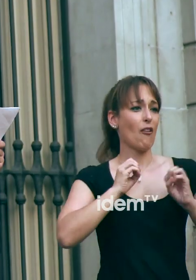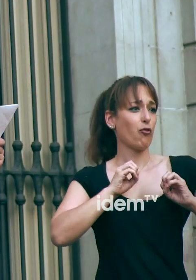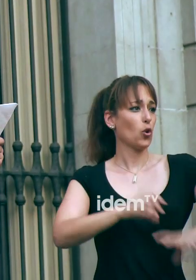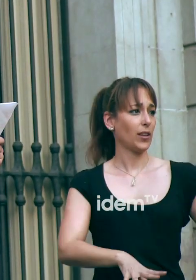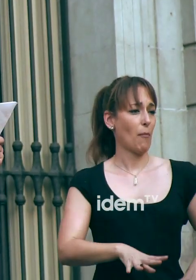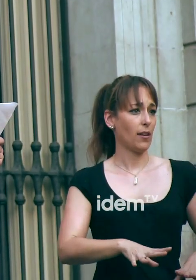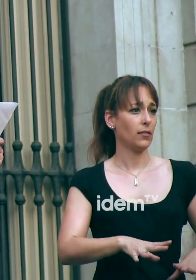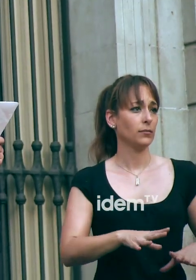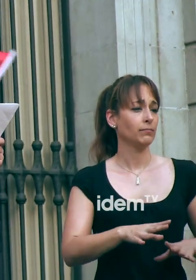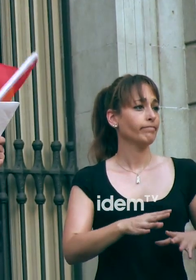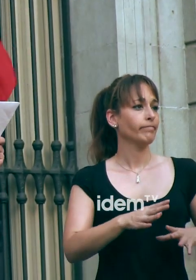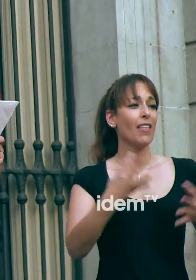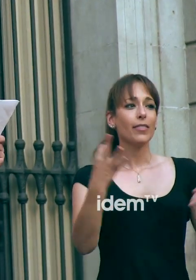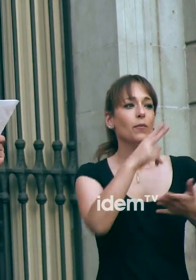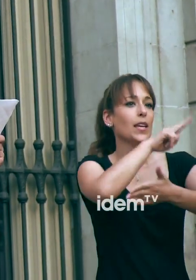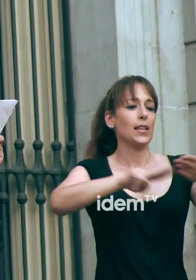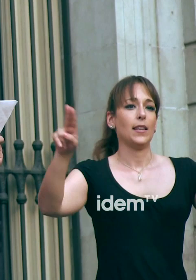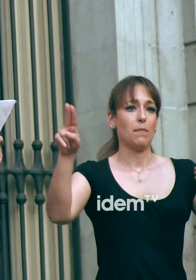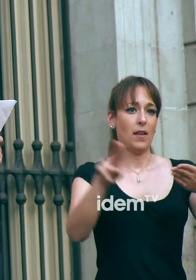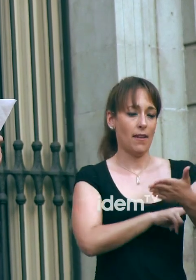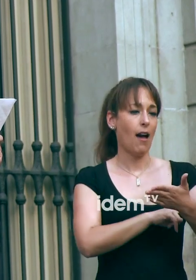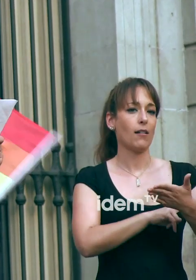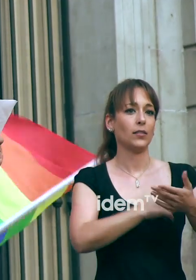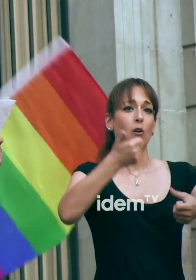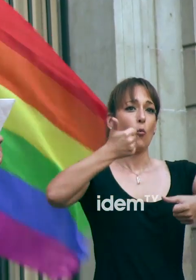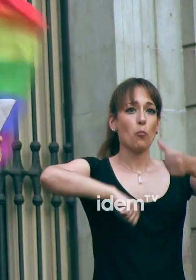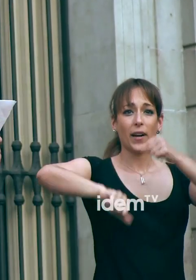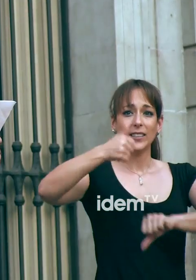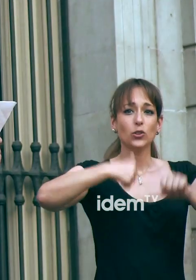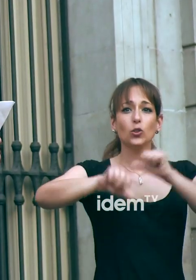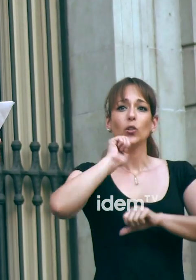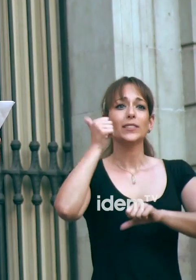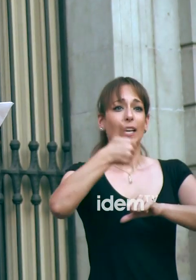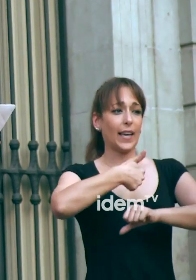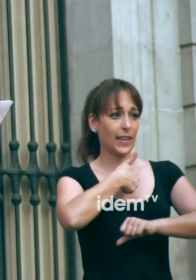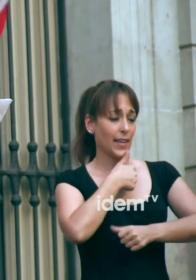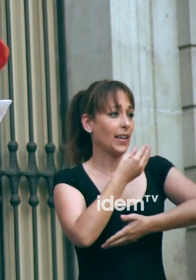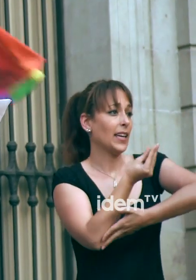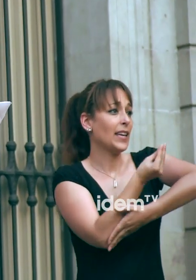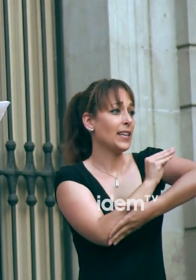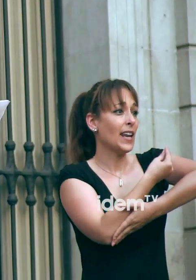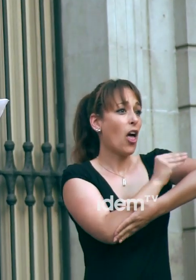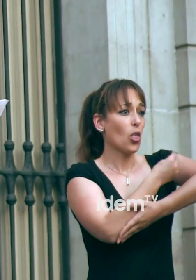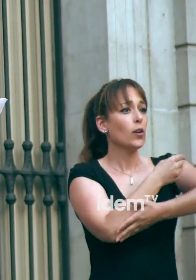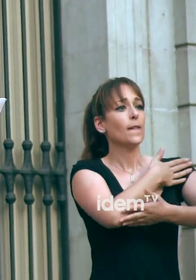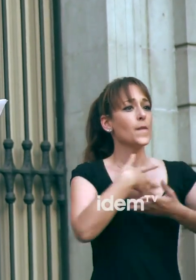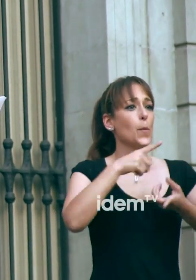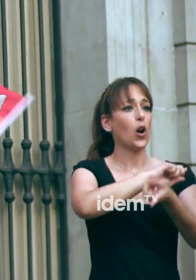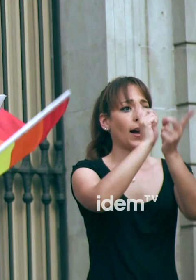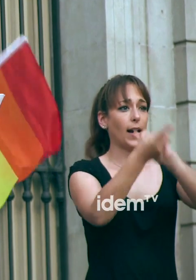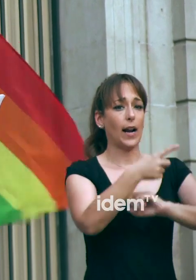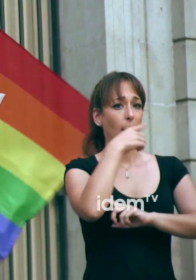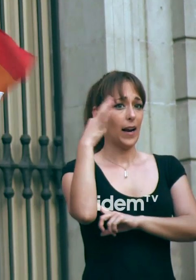feixista. Hem d'eliminar les intervencions quirúrgiques en els nadons intersexuals. Combatem